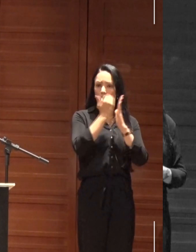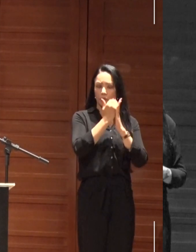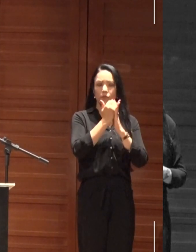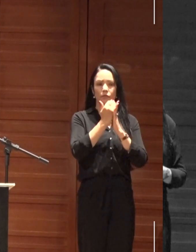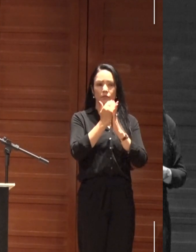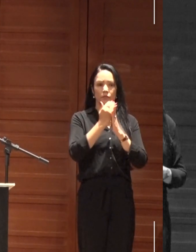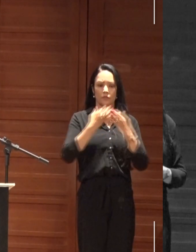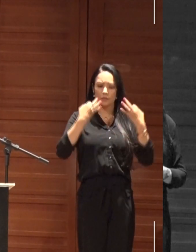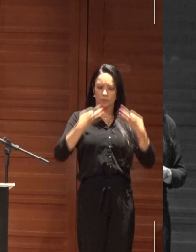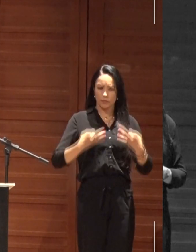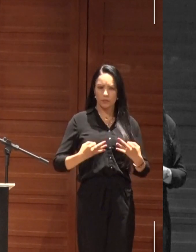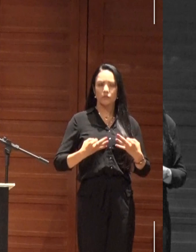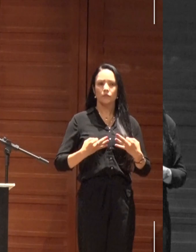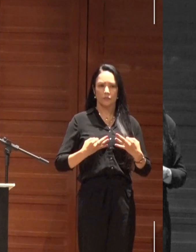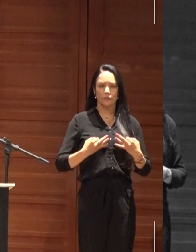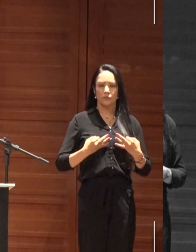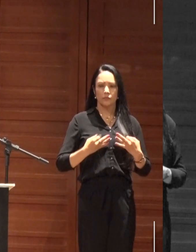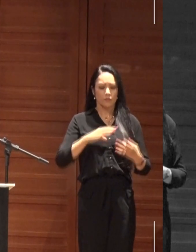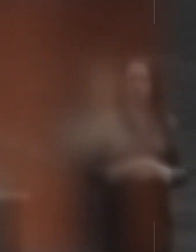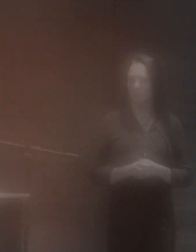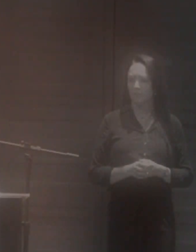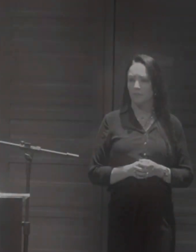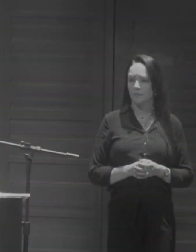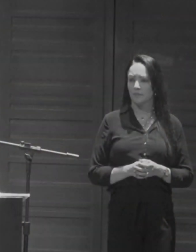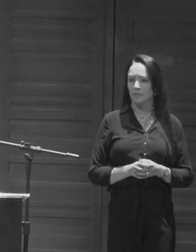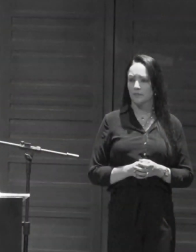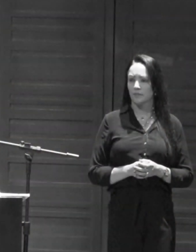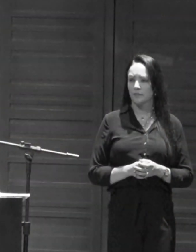sua conduta íntegra e corajosa.